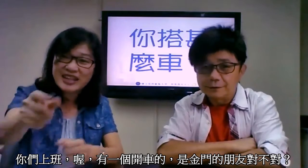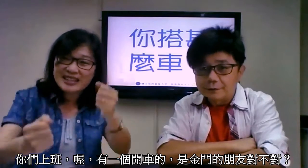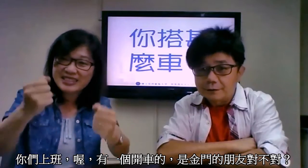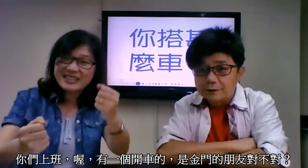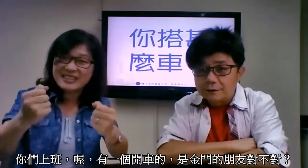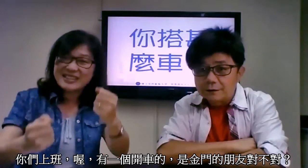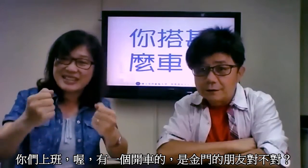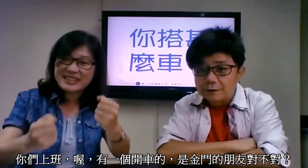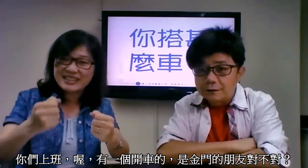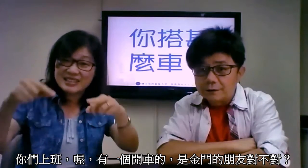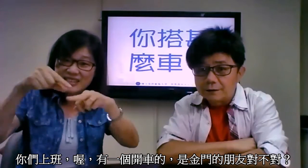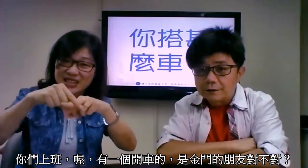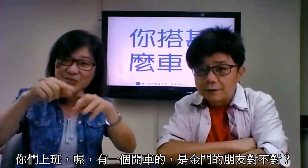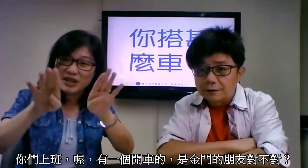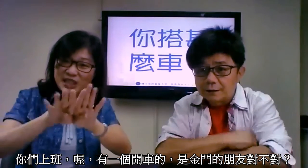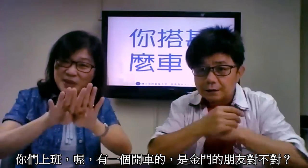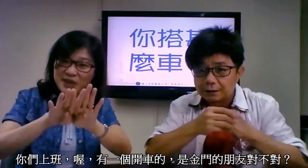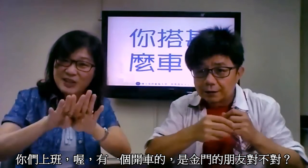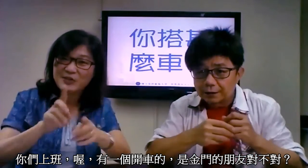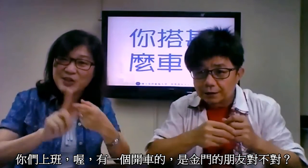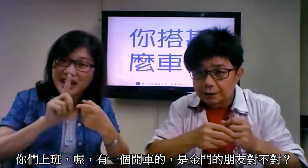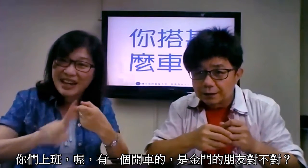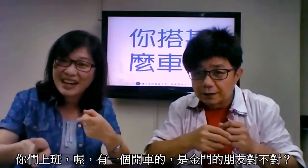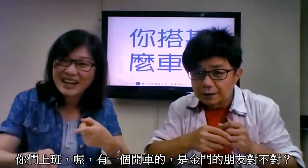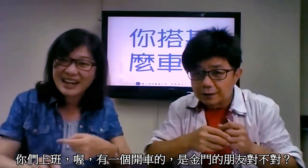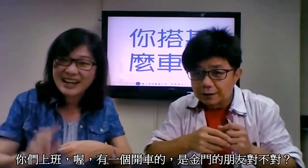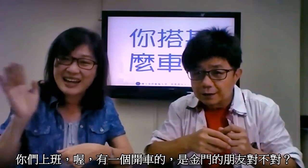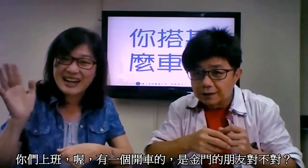开车的，是金门的朋友，对不对？